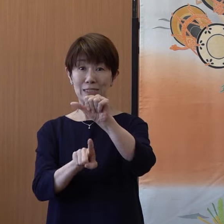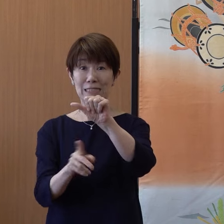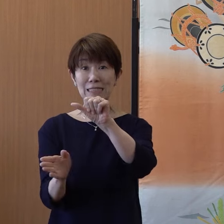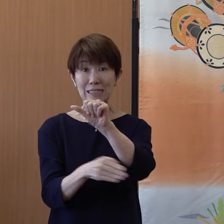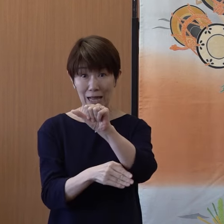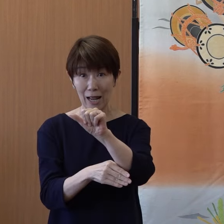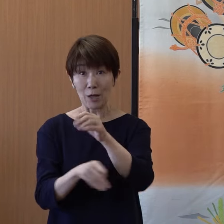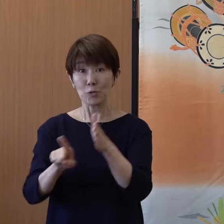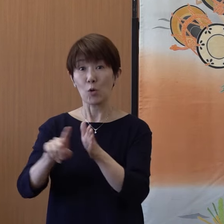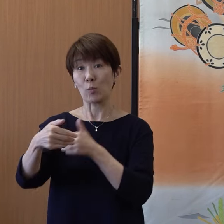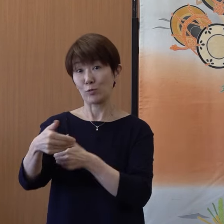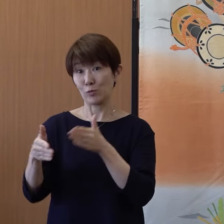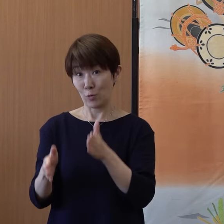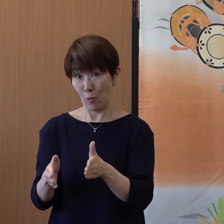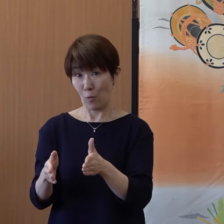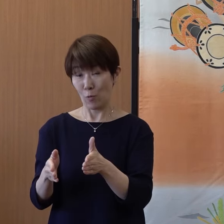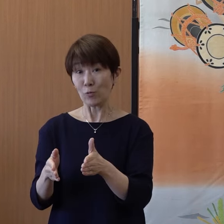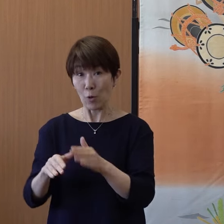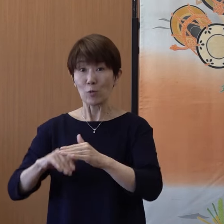受け入れることとなりました。